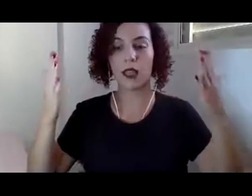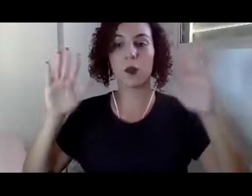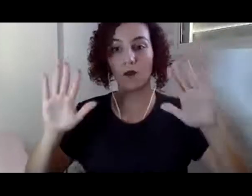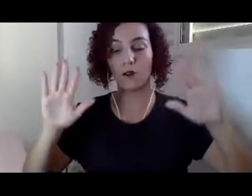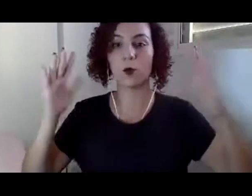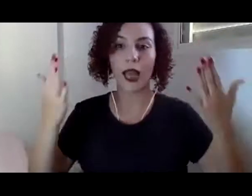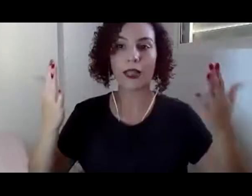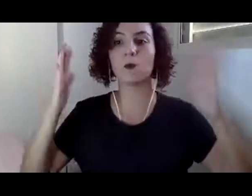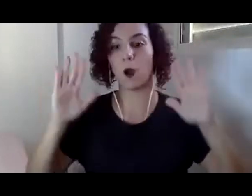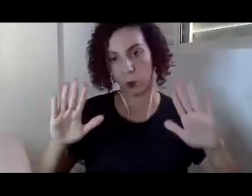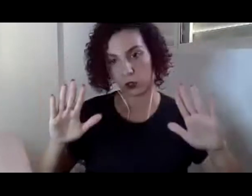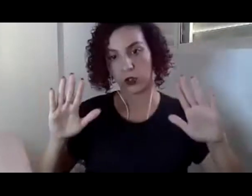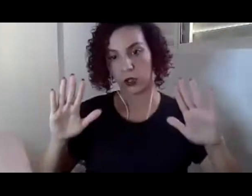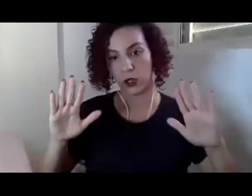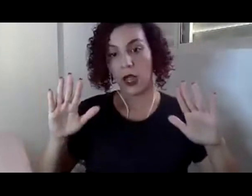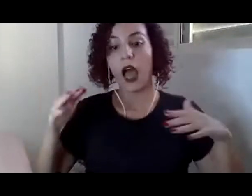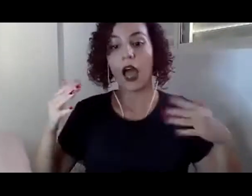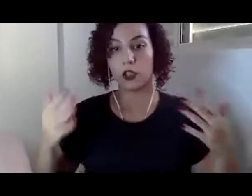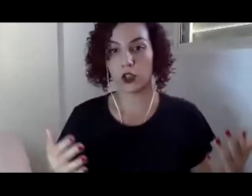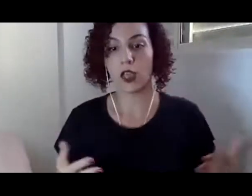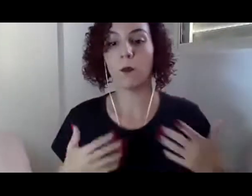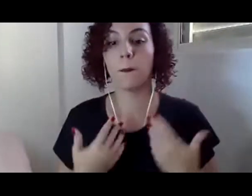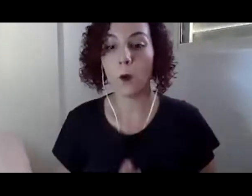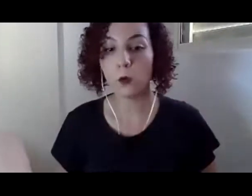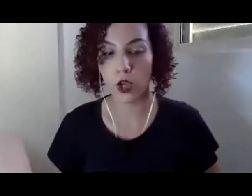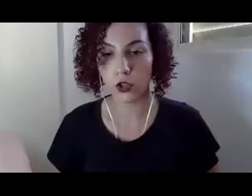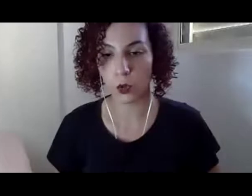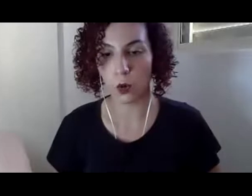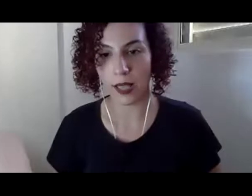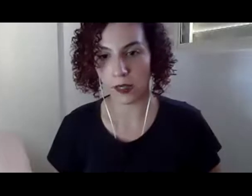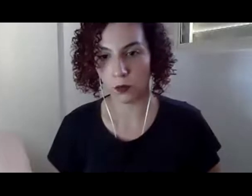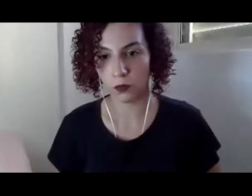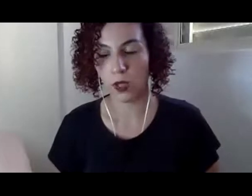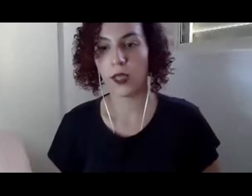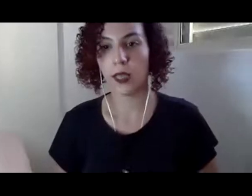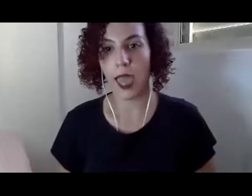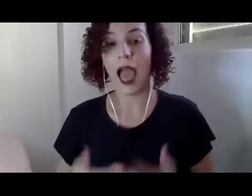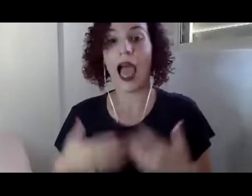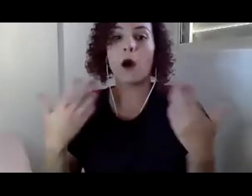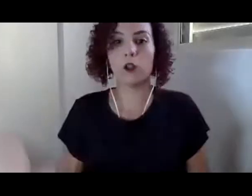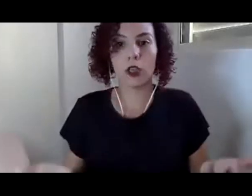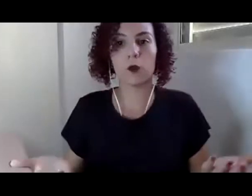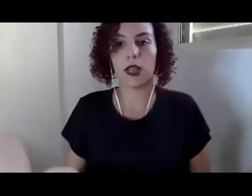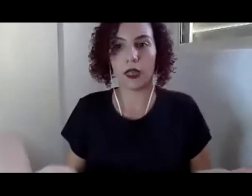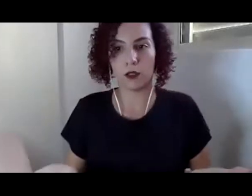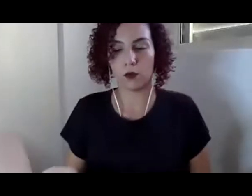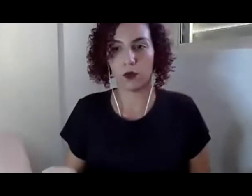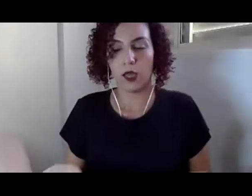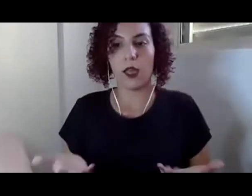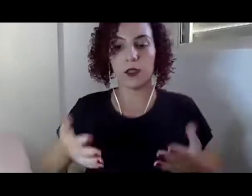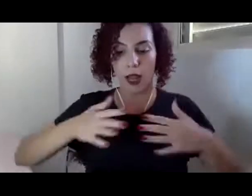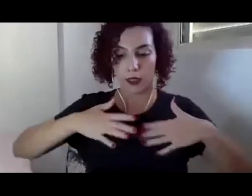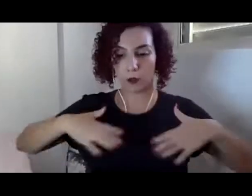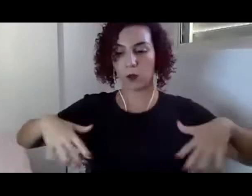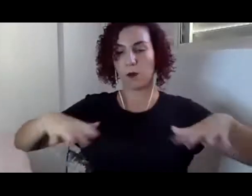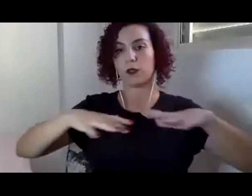palmas, elas estão voltadas para onde? A gente tem um ponto de articulação, que é aonde que eu sinalizo?